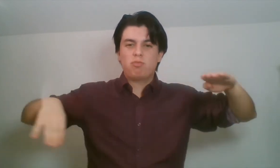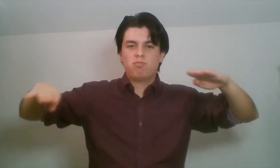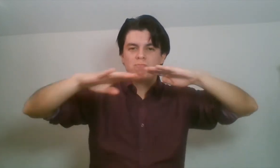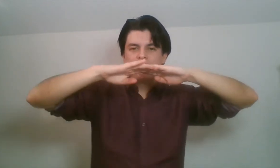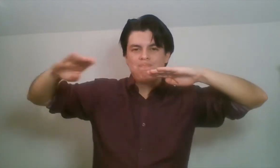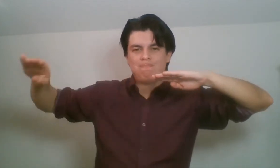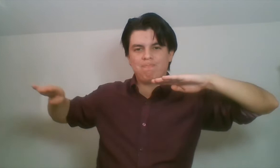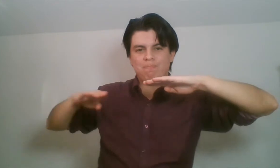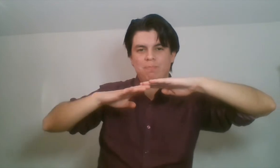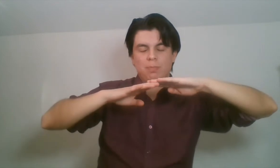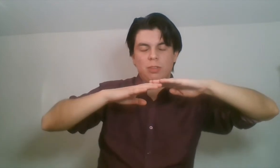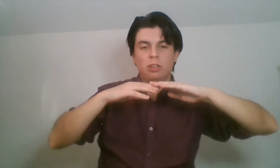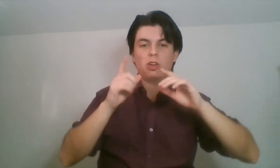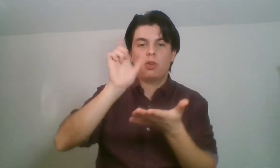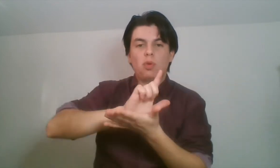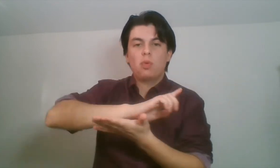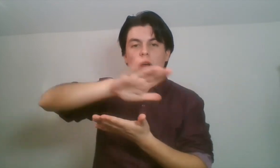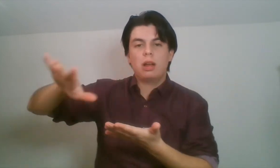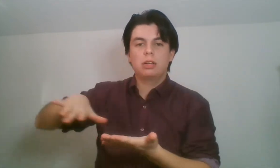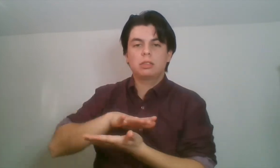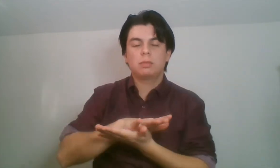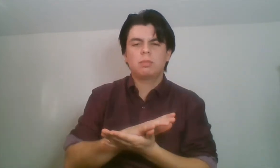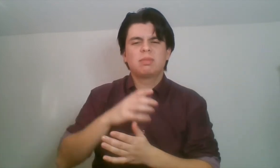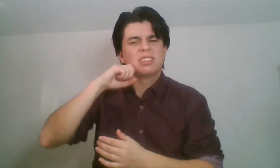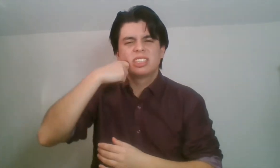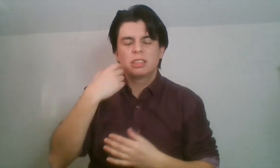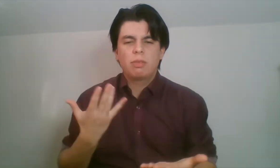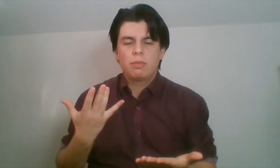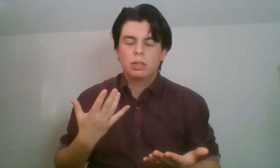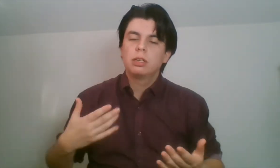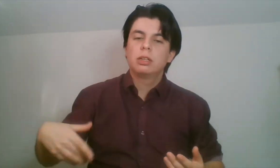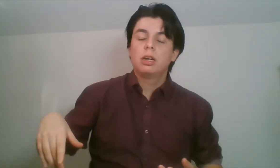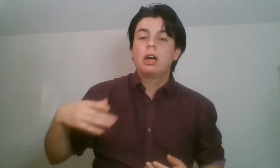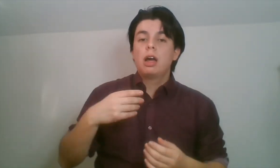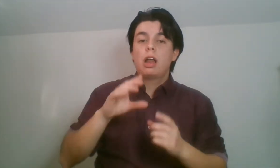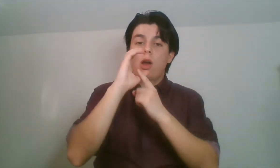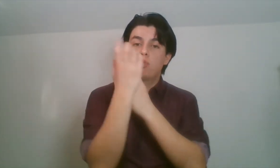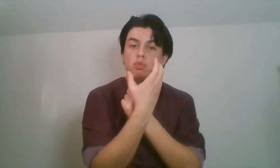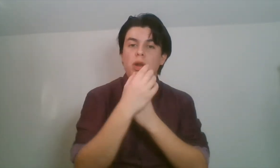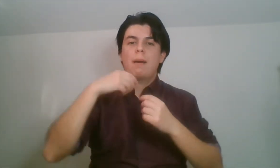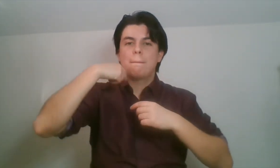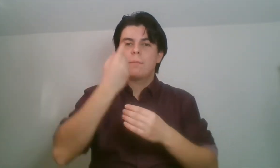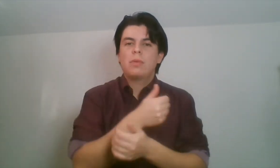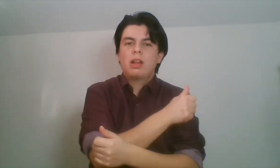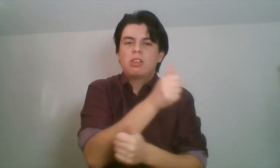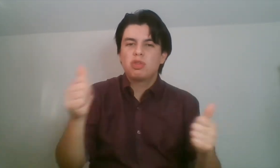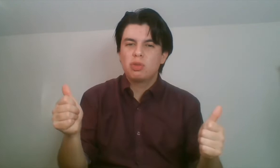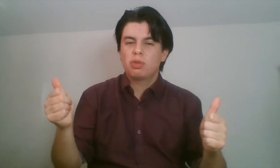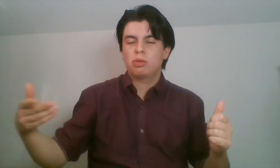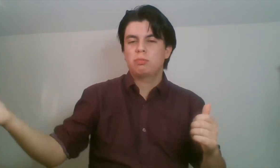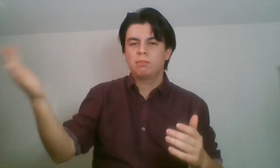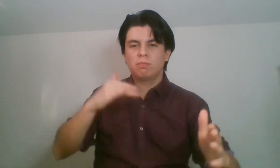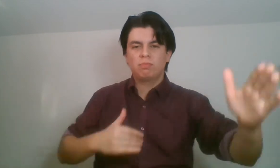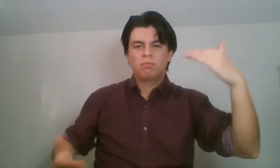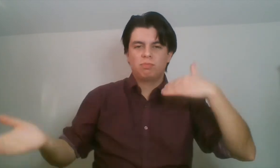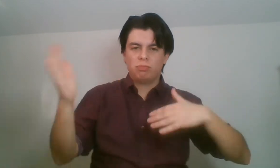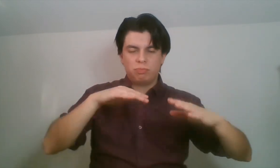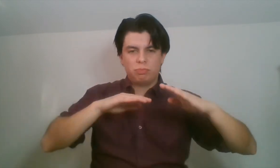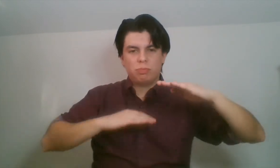de que un espacio como este tiene como misión también democratizar la cultura,